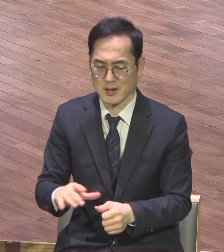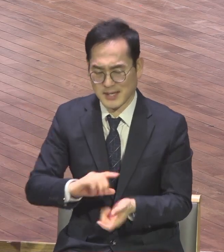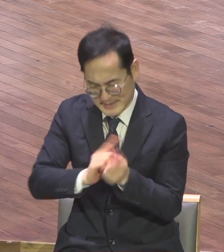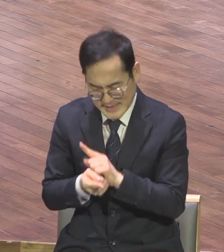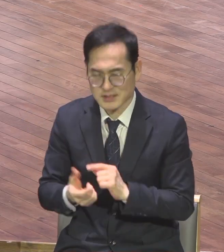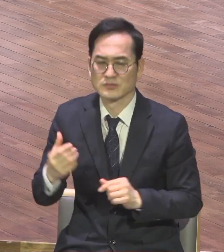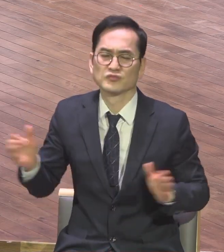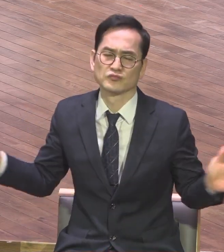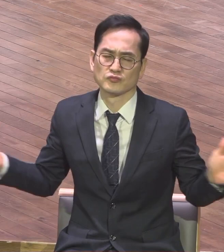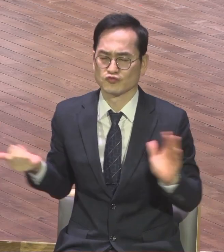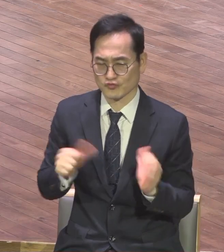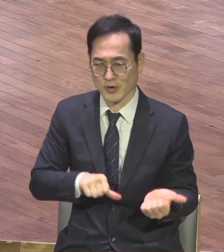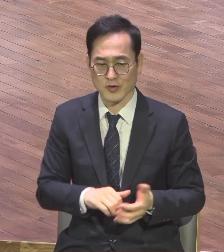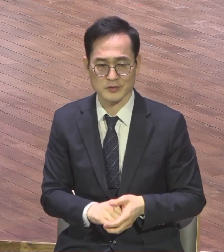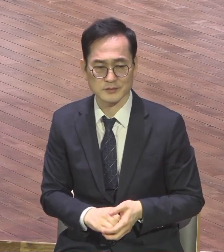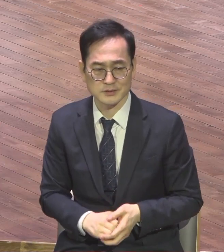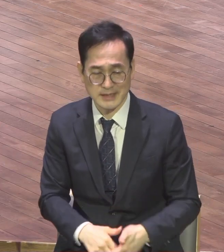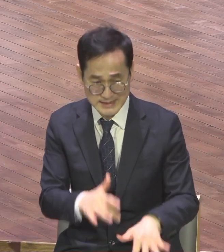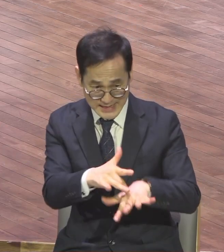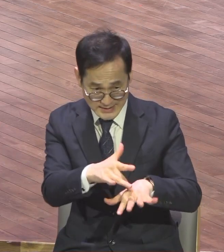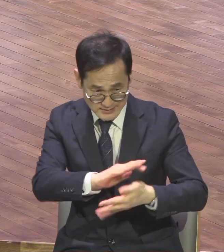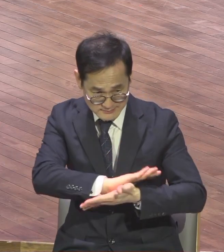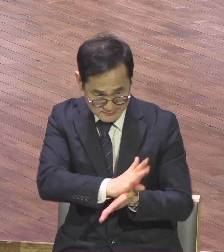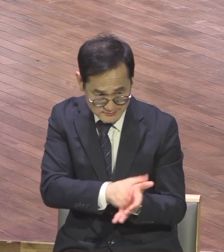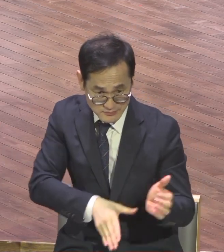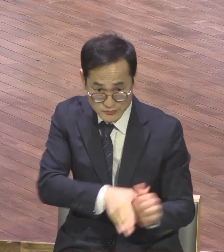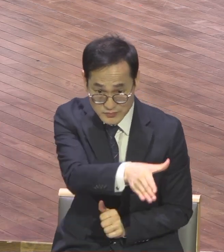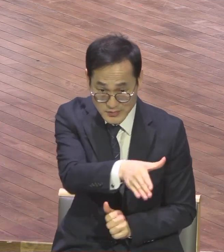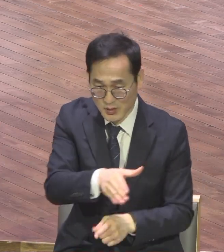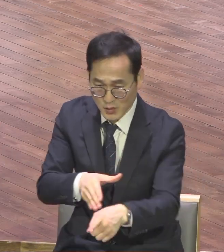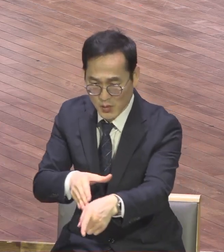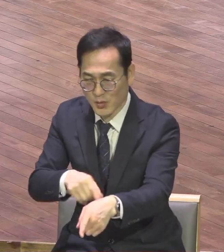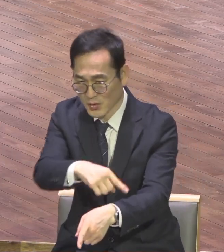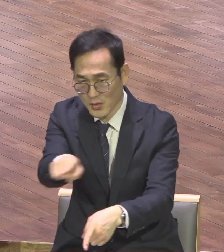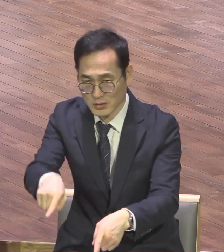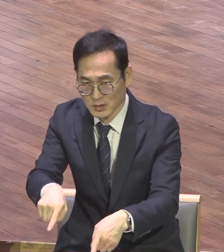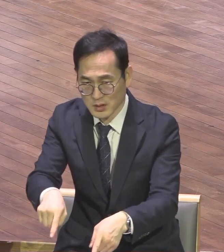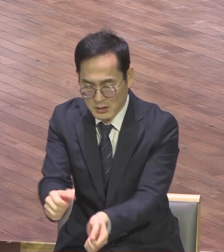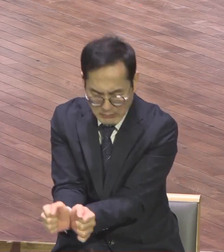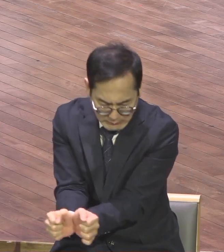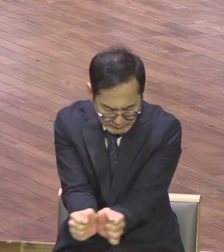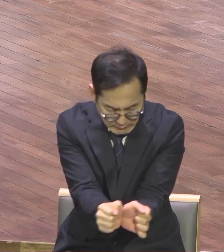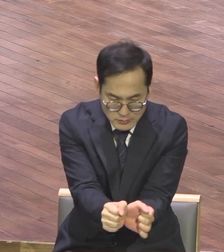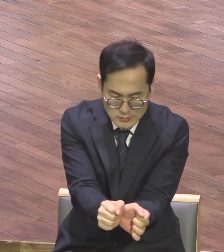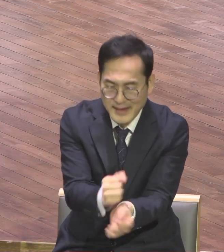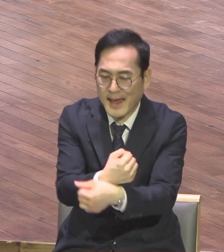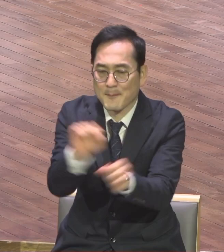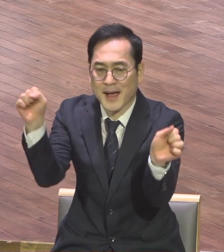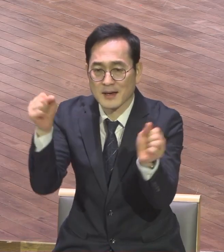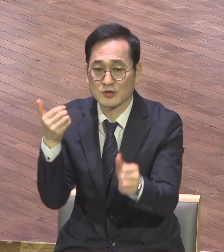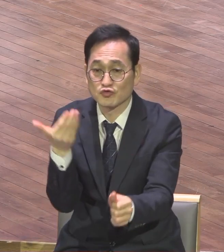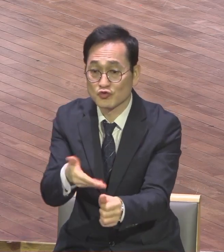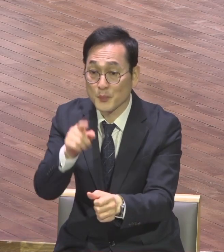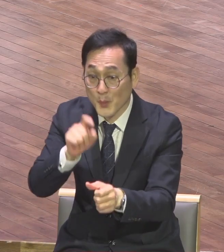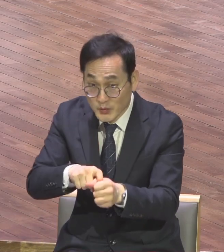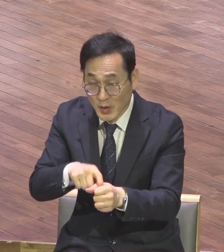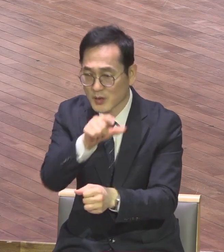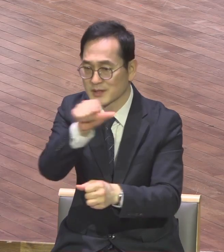예수님께서 마귀를 멸하시고 사망의 종노를 하던 우리를 해방시켜 주시기 위해서 십자가